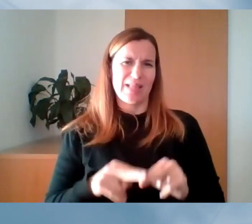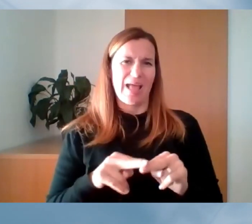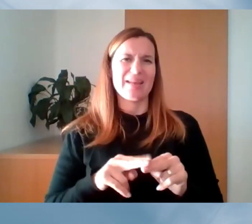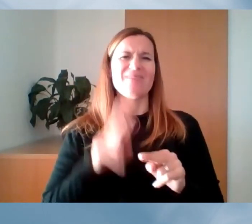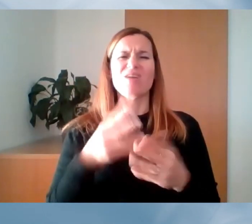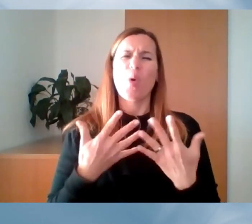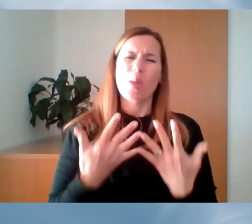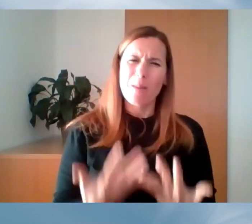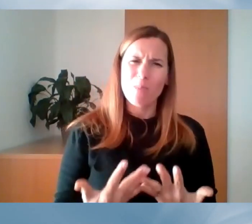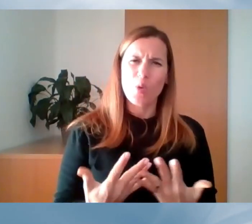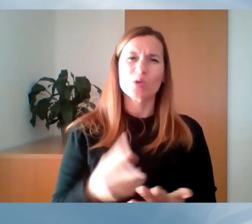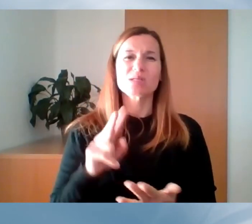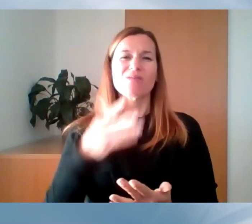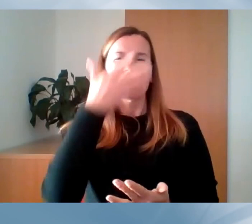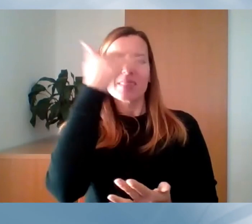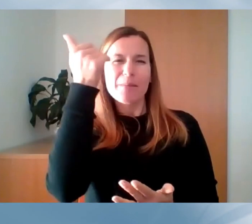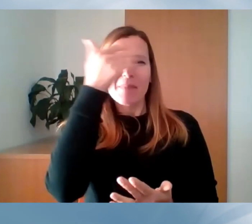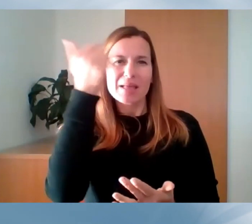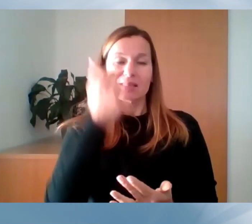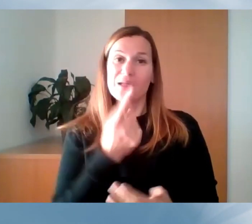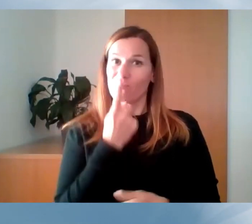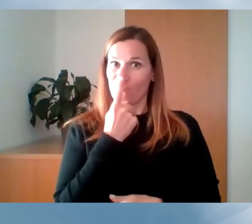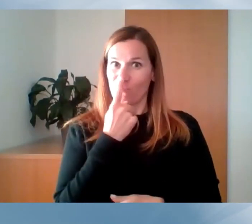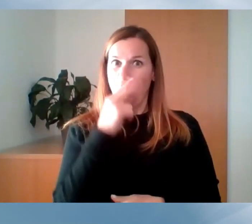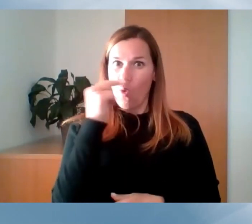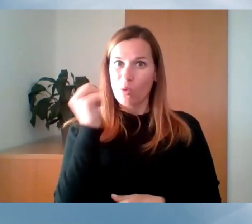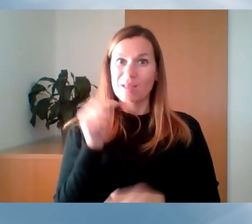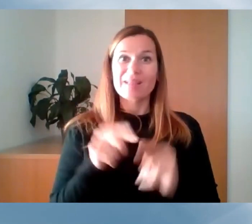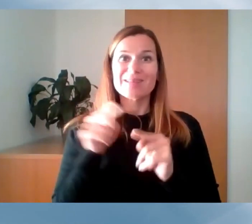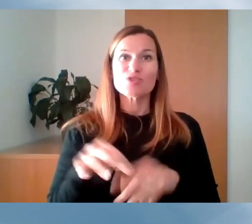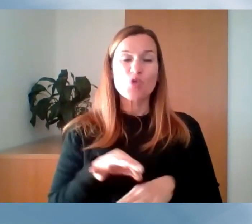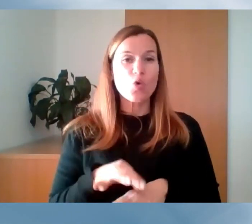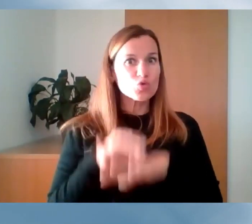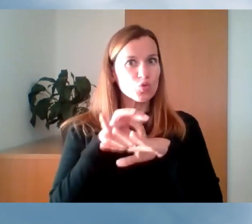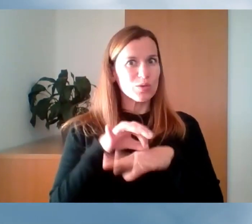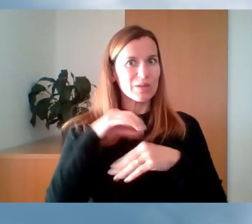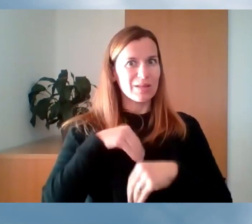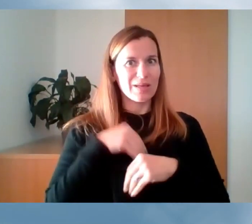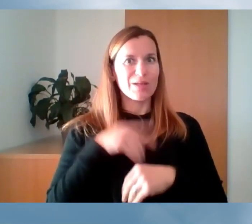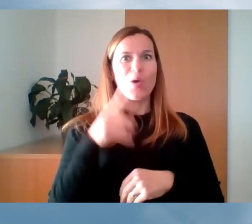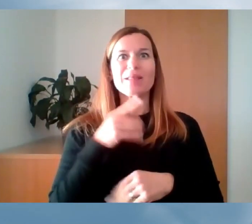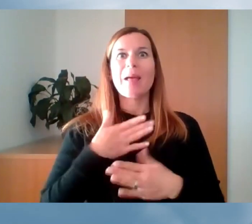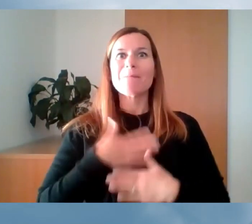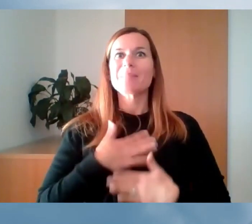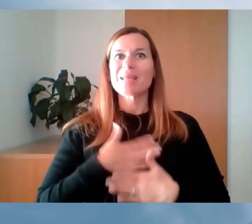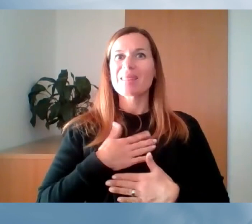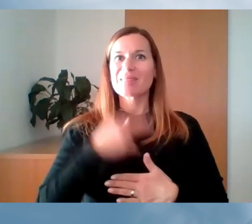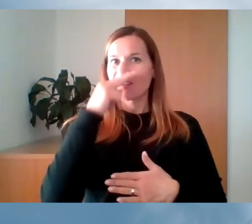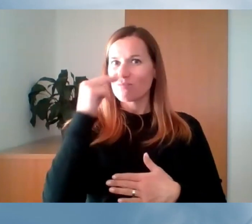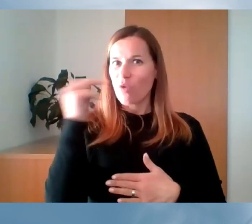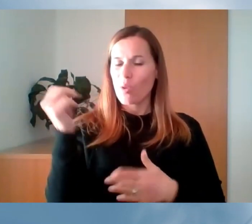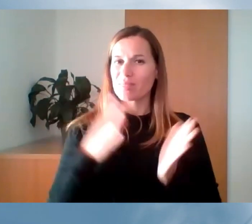onemoglosti, v demenci, kadarkoli. Von je tisto čutilo in prijeten